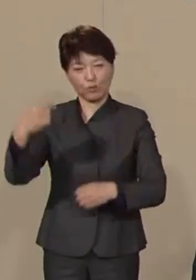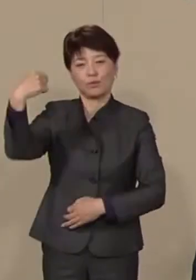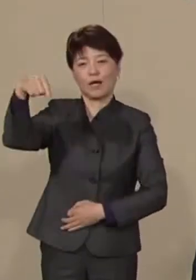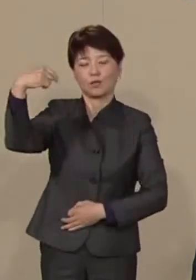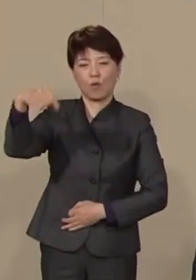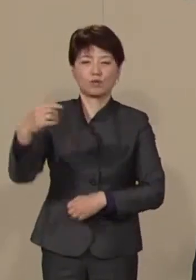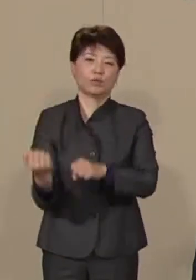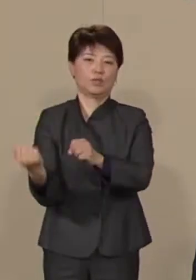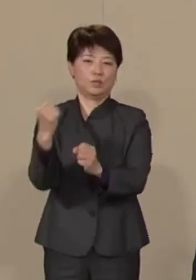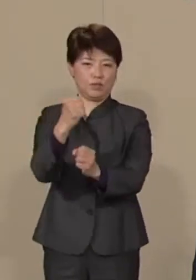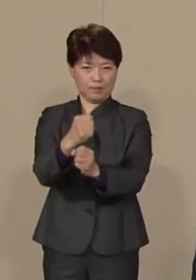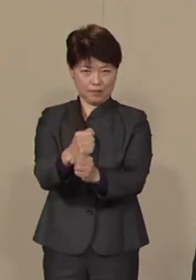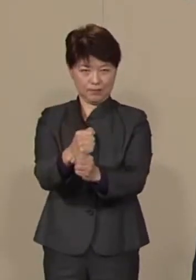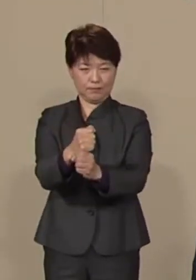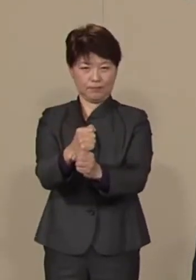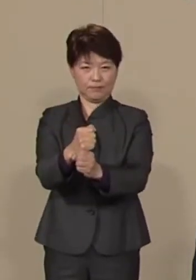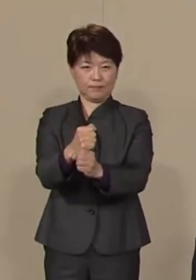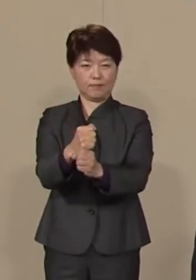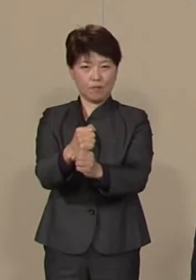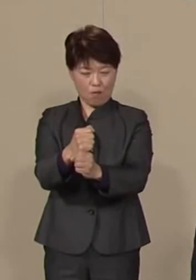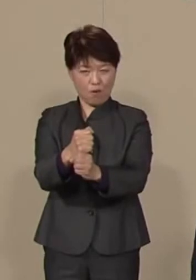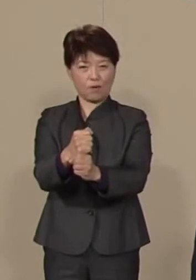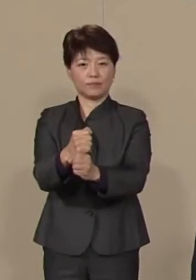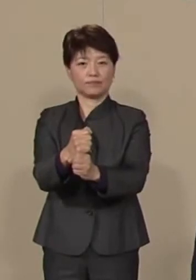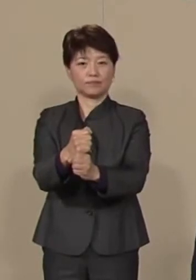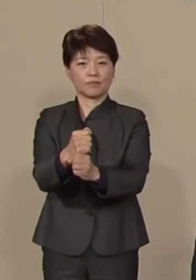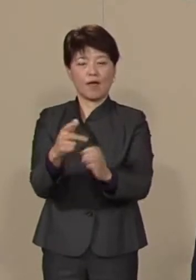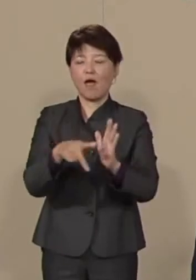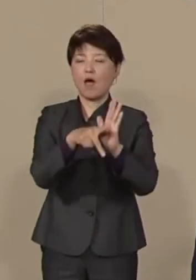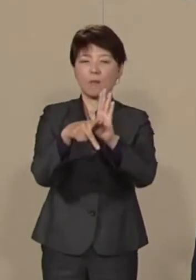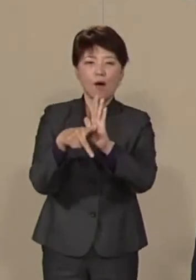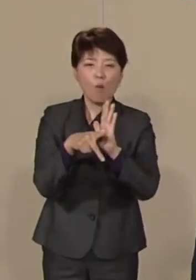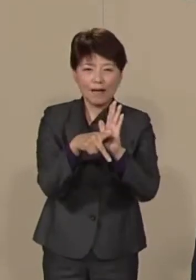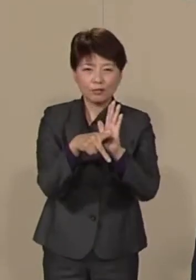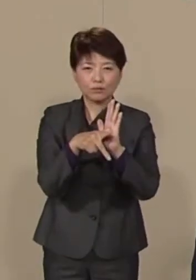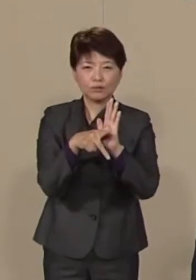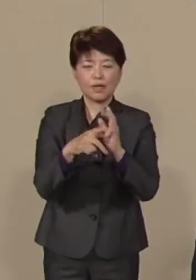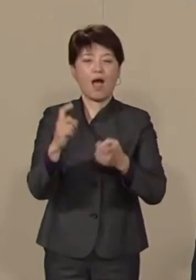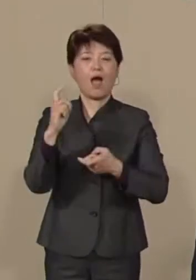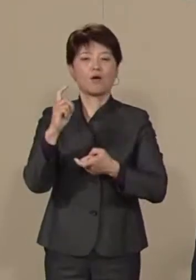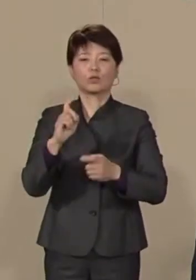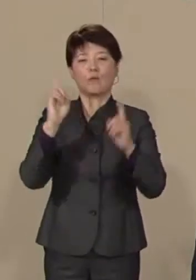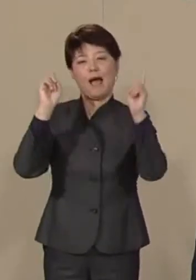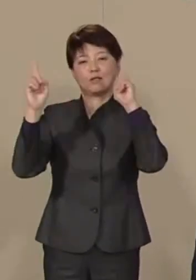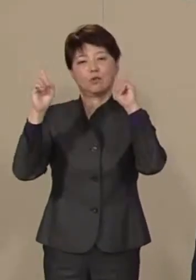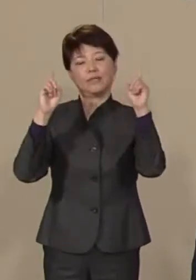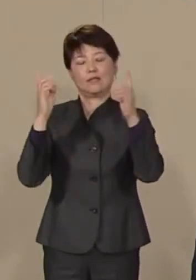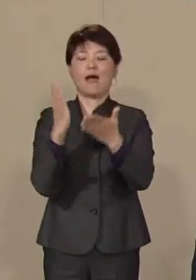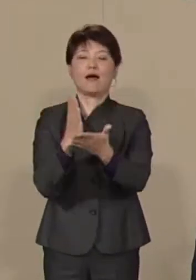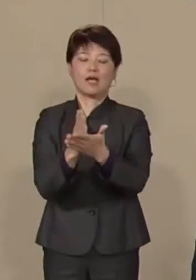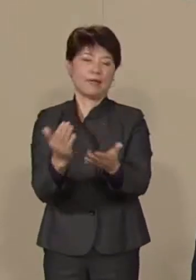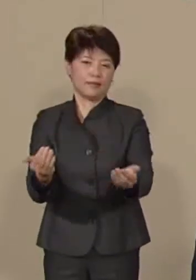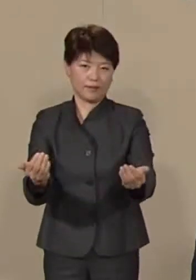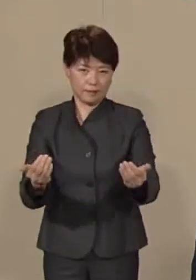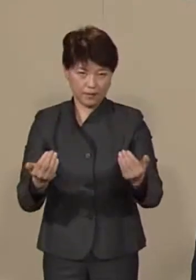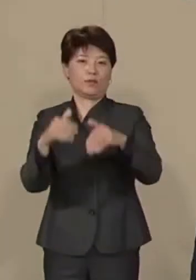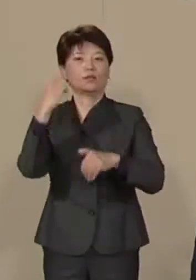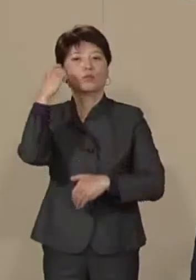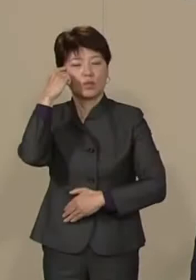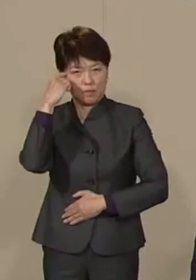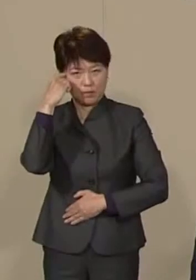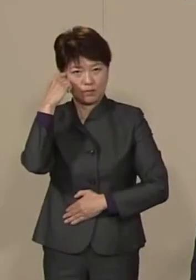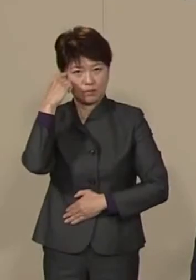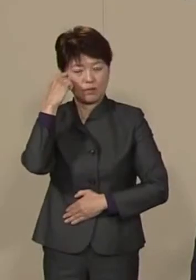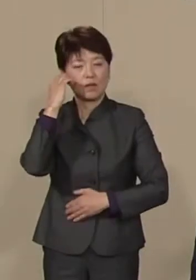ますもうパフォーマンスや言葉遊びは止めなければいけませんどうか